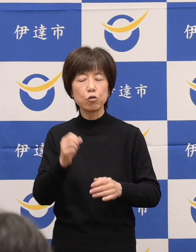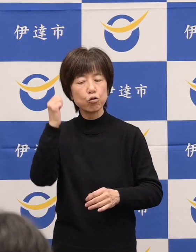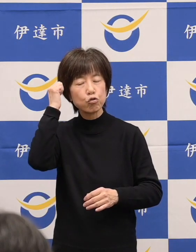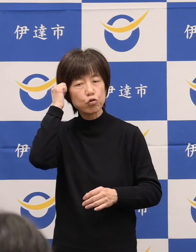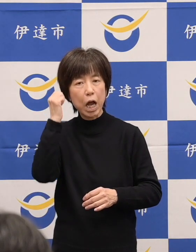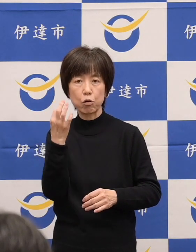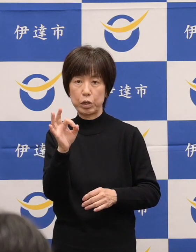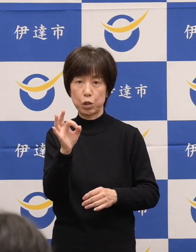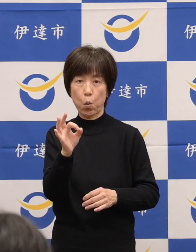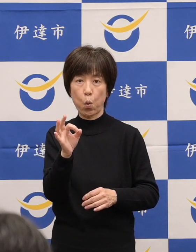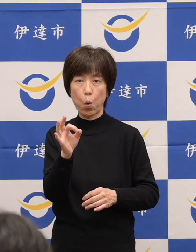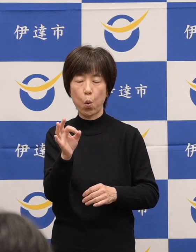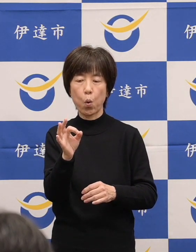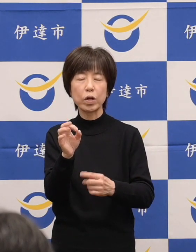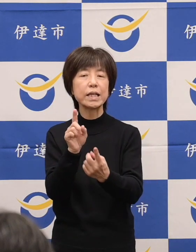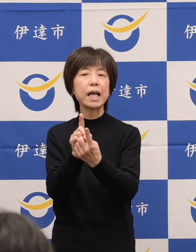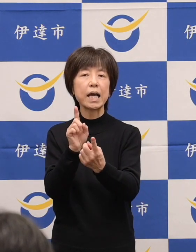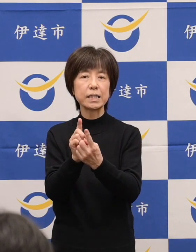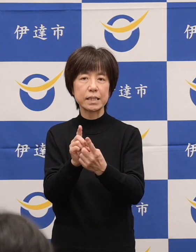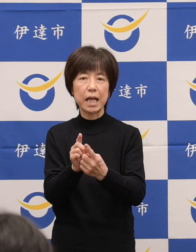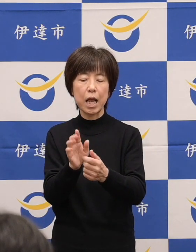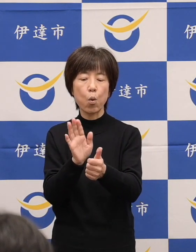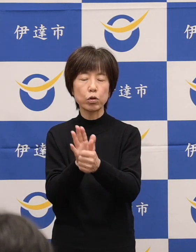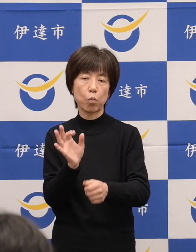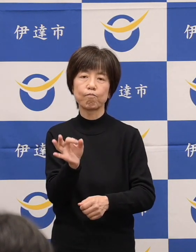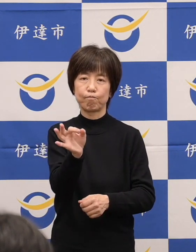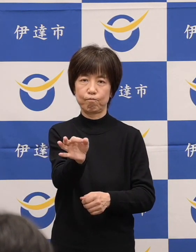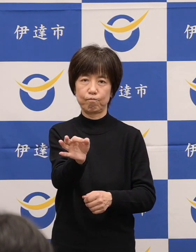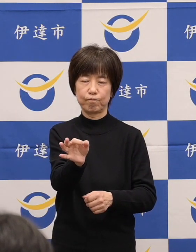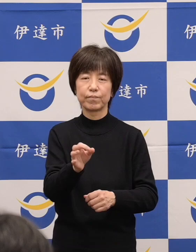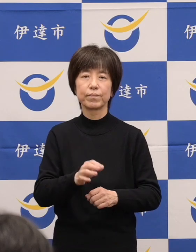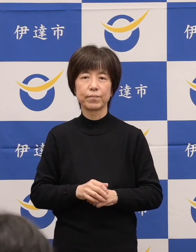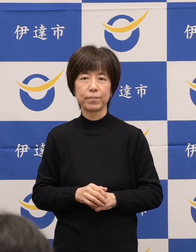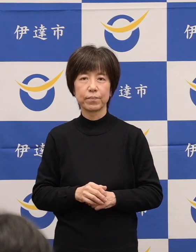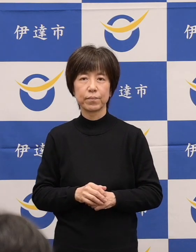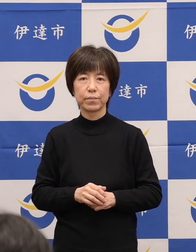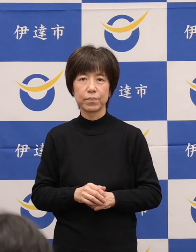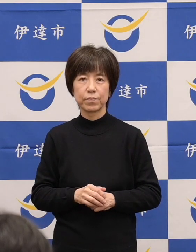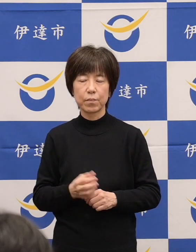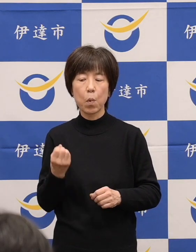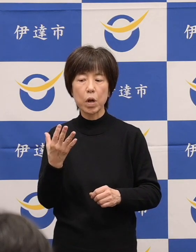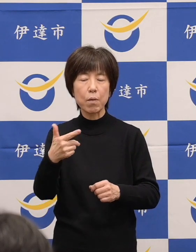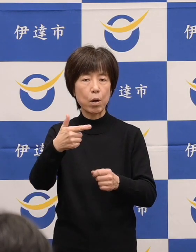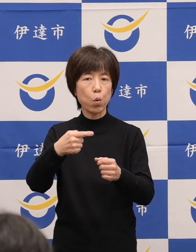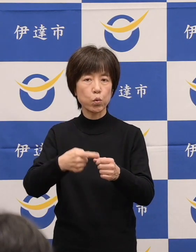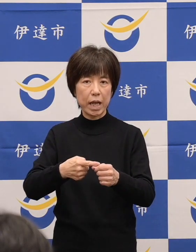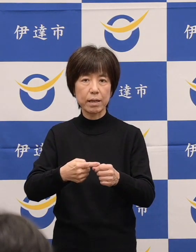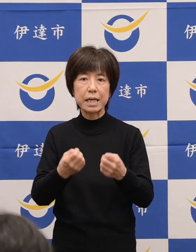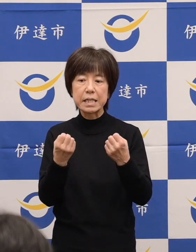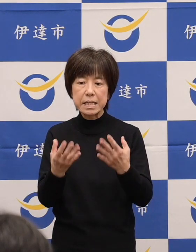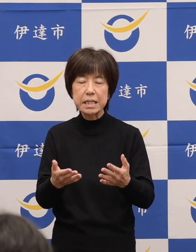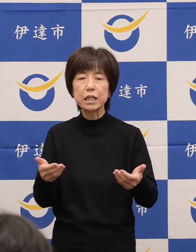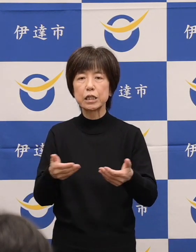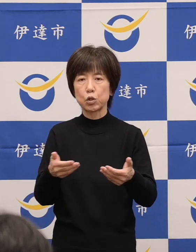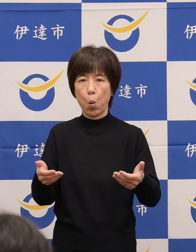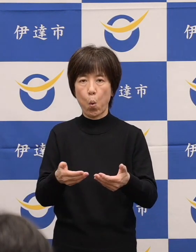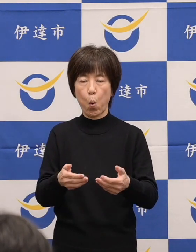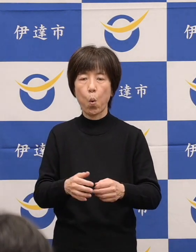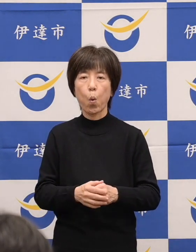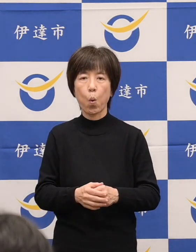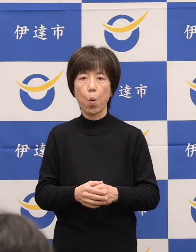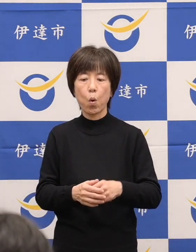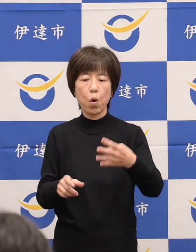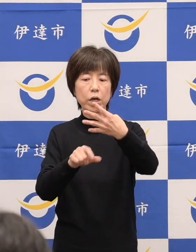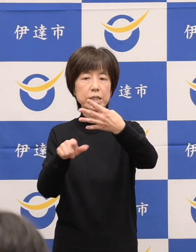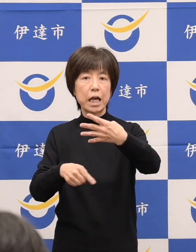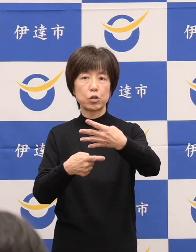して補助を行ってまいりたいと考えています。本事業は令和6年度新規事業でありまして、4